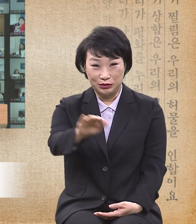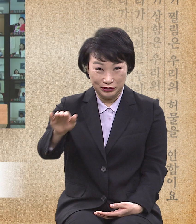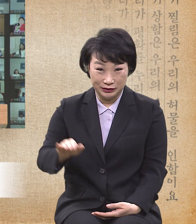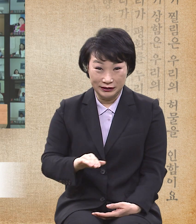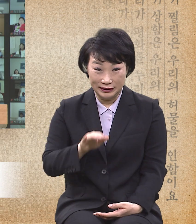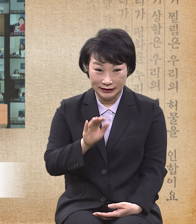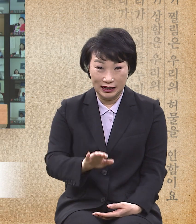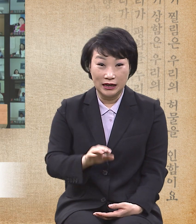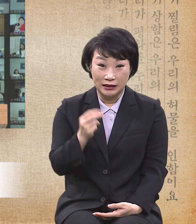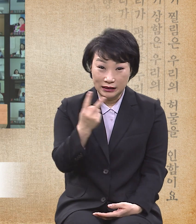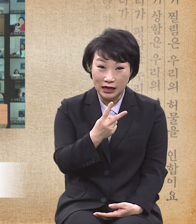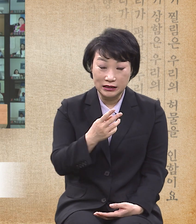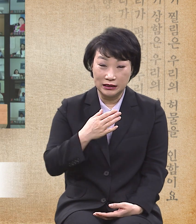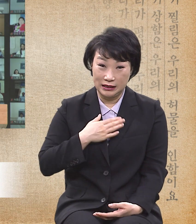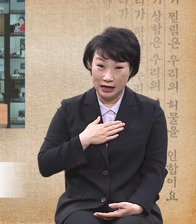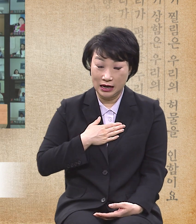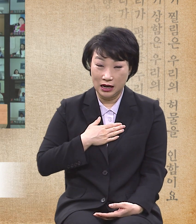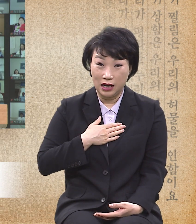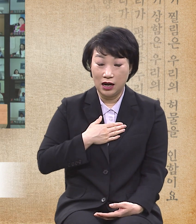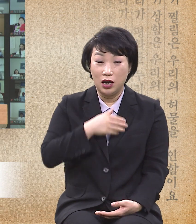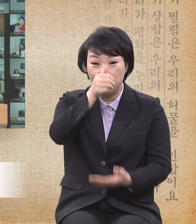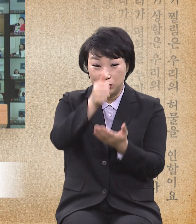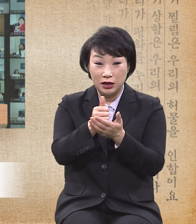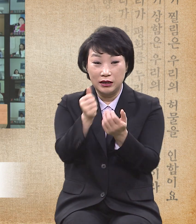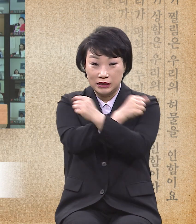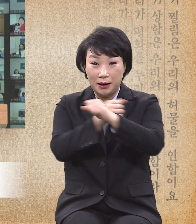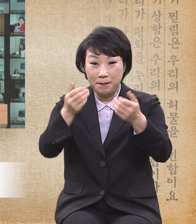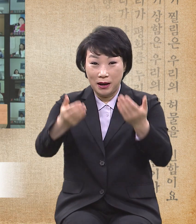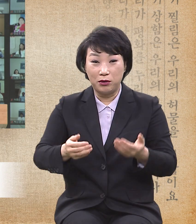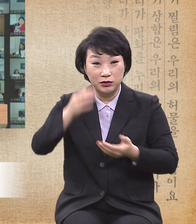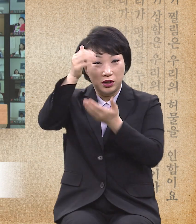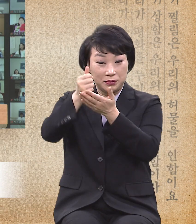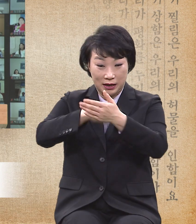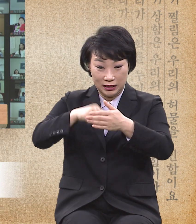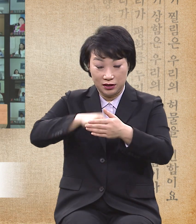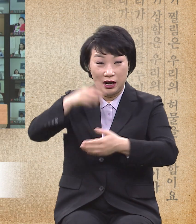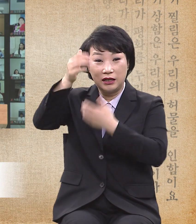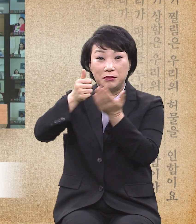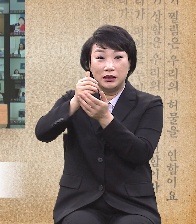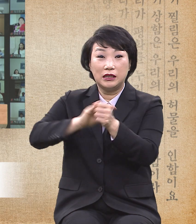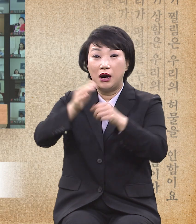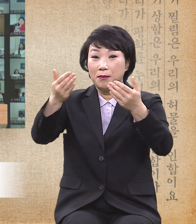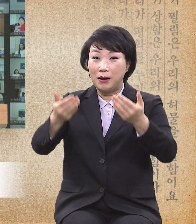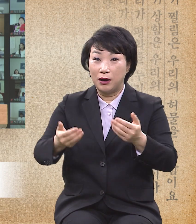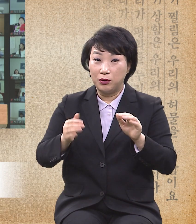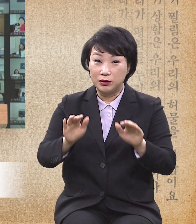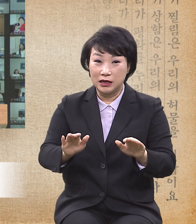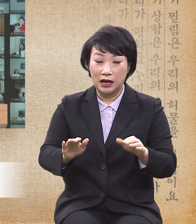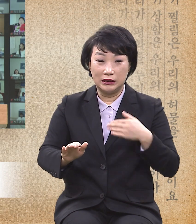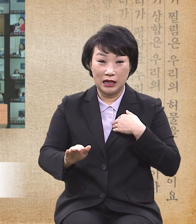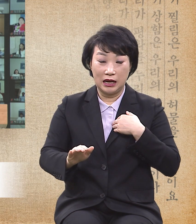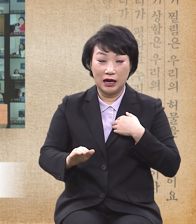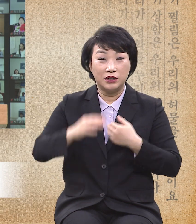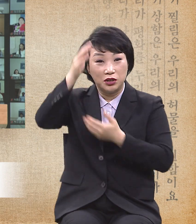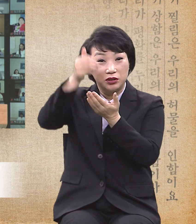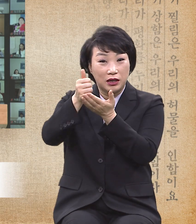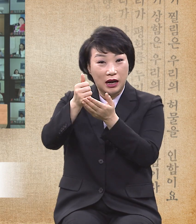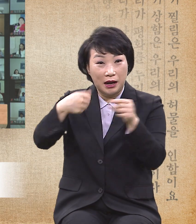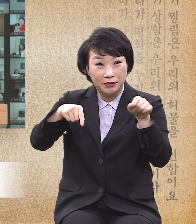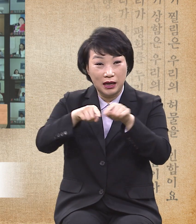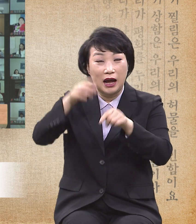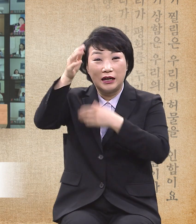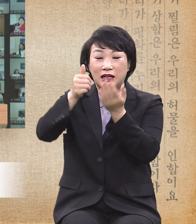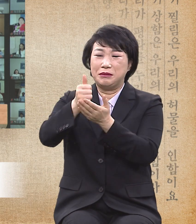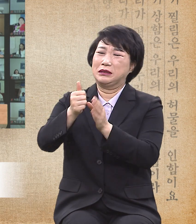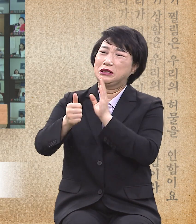다시는 내가 죄사함 받고 성령 안에서 하나님의 사랑을 받고 내가 성령으로